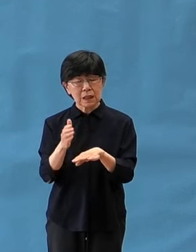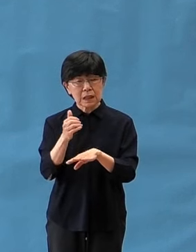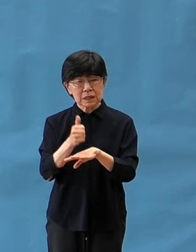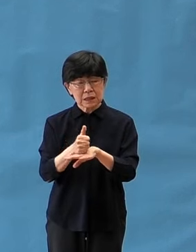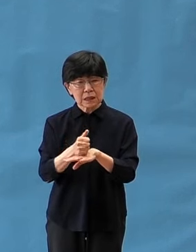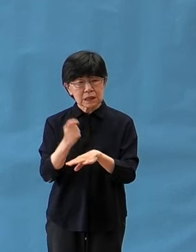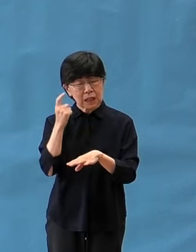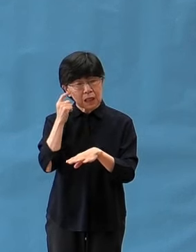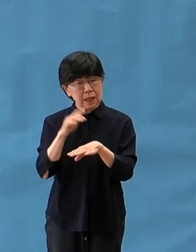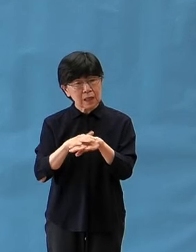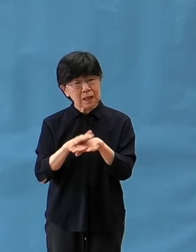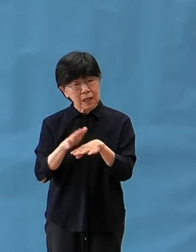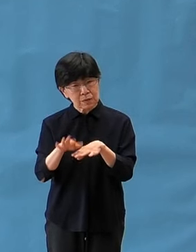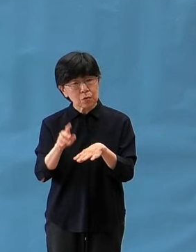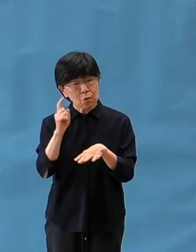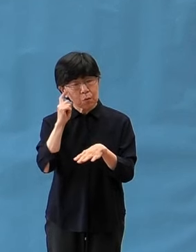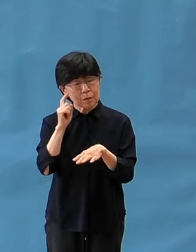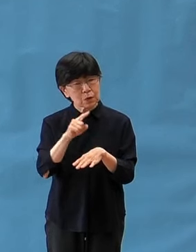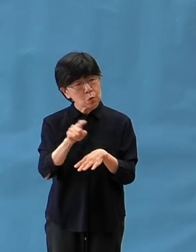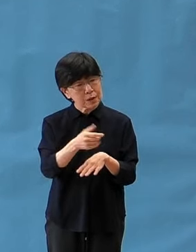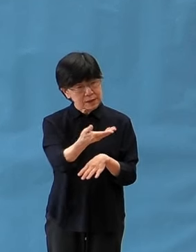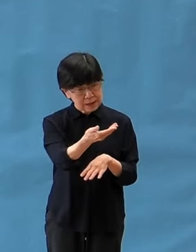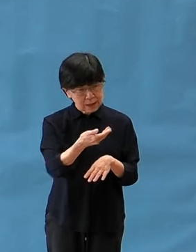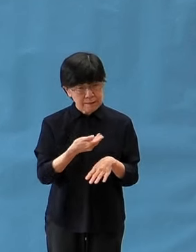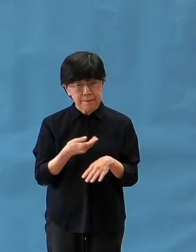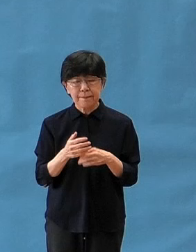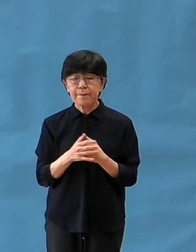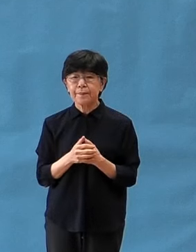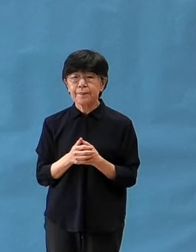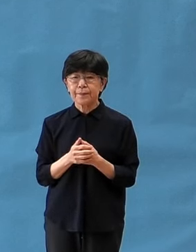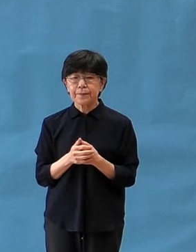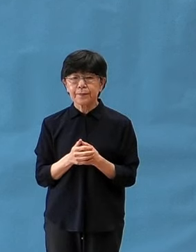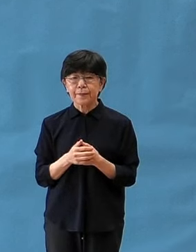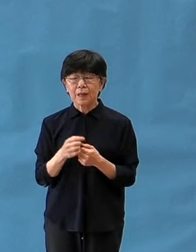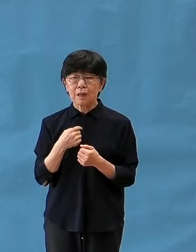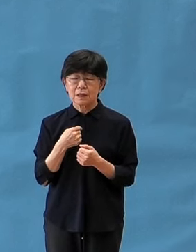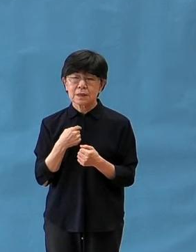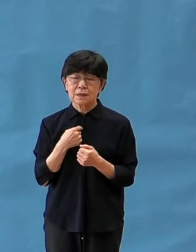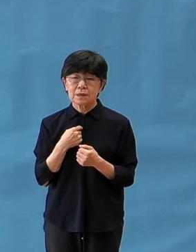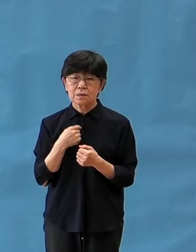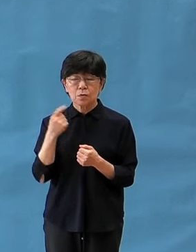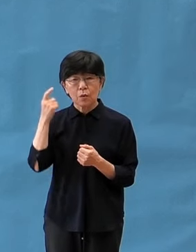感を持っていらっしゃいますでしょうか。 まあ、あの私からすると